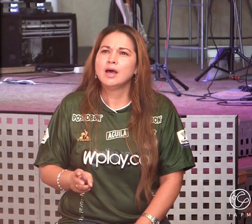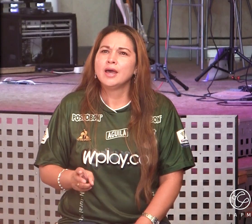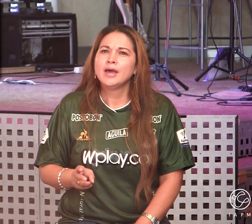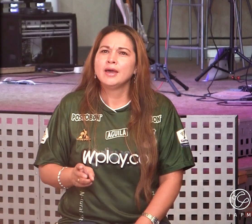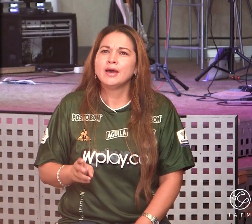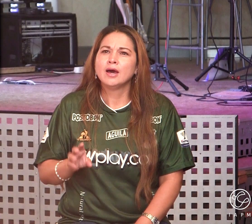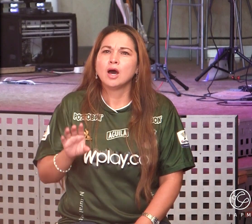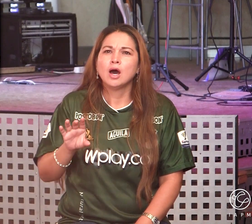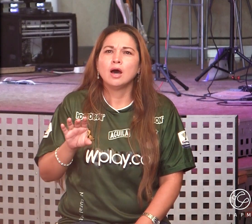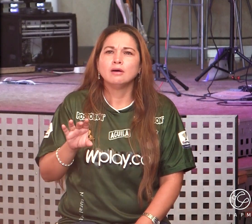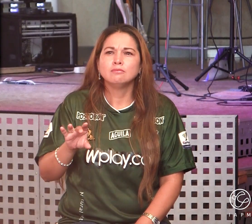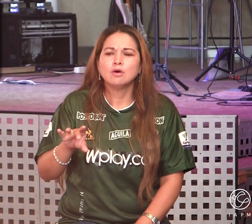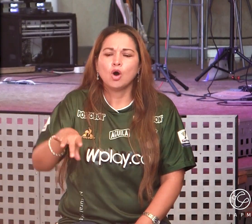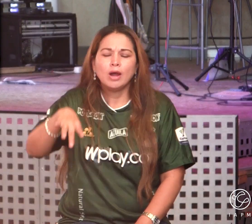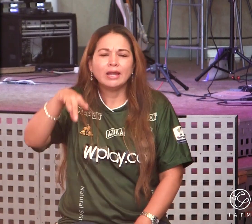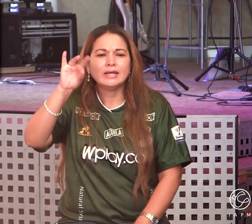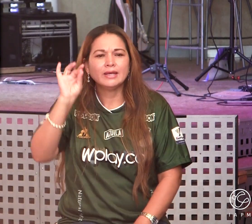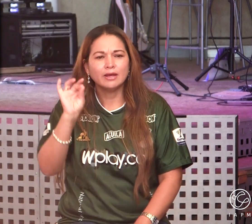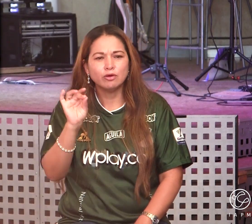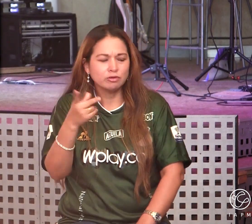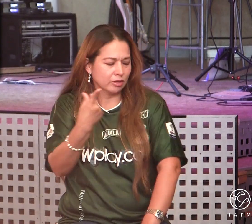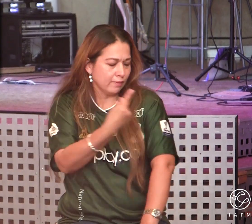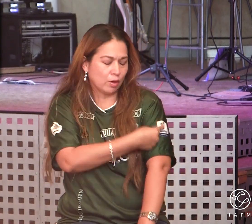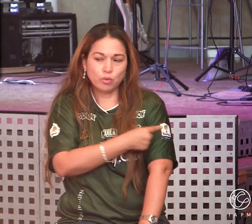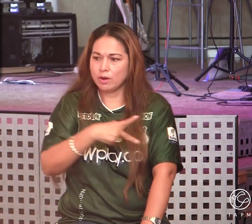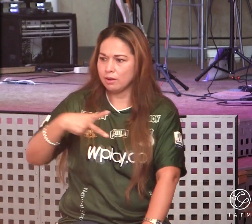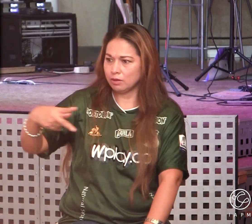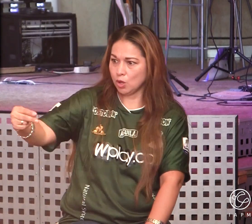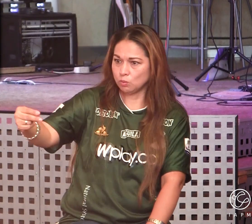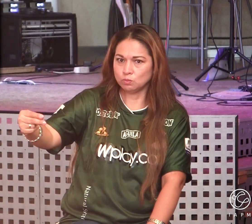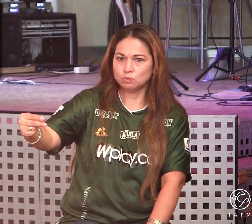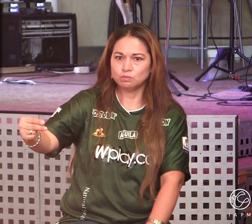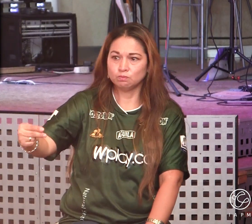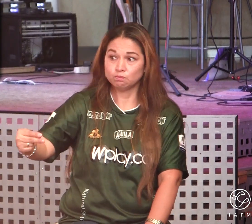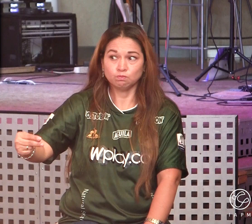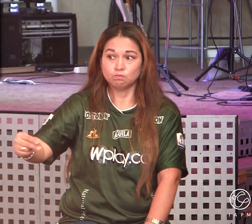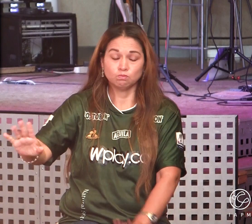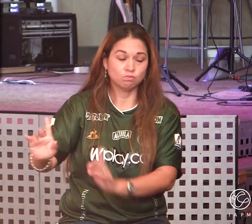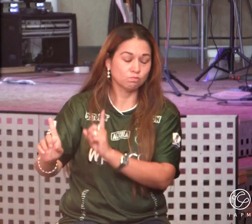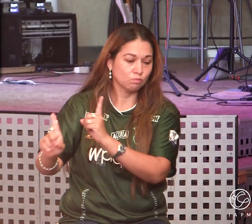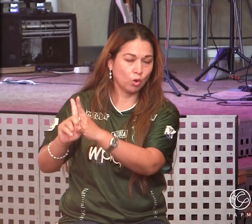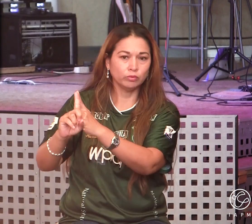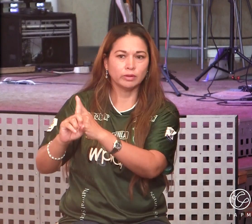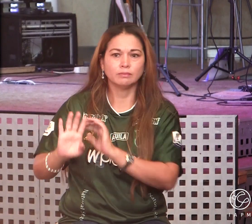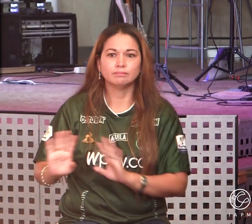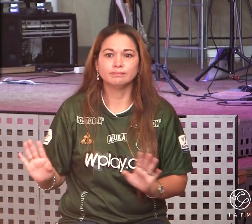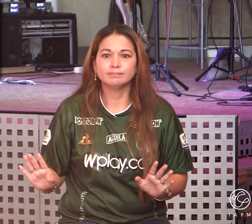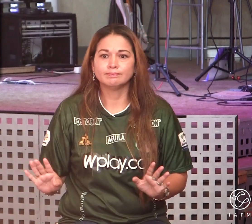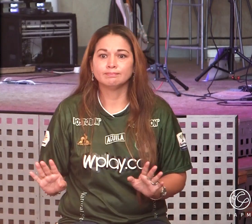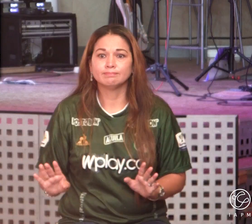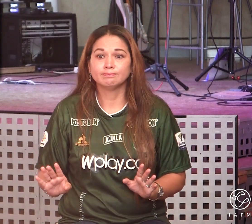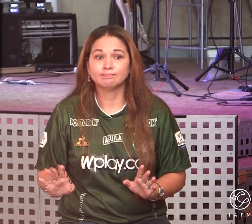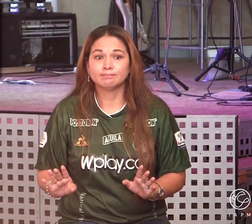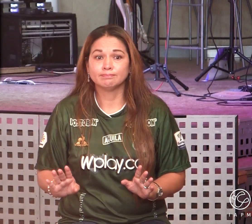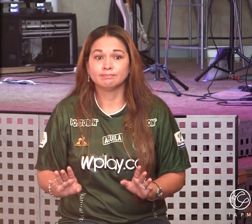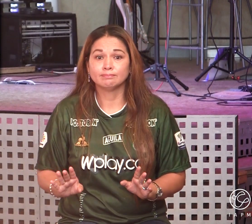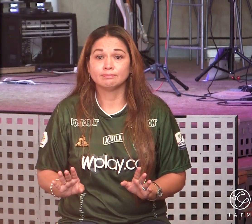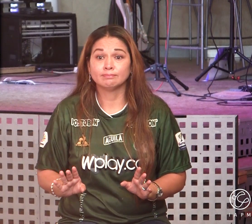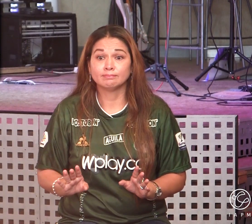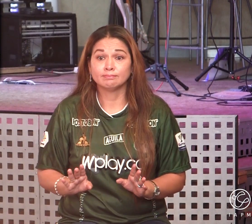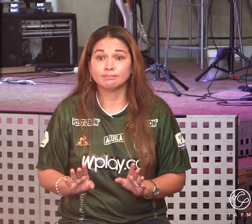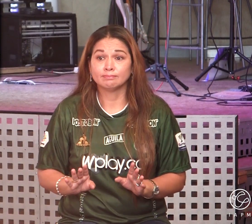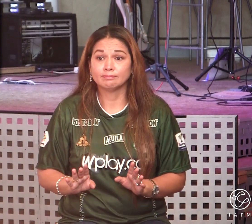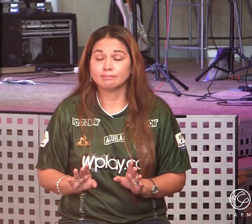opción antivacuna radical por lo que les acabo de decir, y curiosamente después de un tiempo, y no me pregunten cómo me enteré, pero me enteré de primera